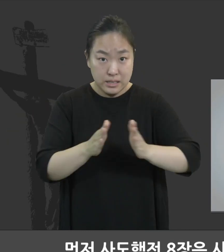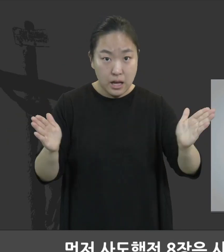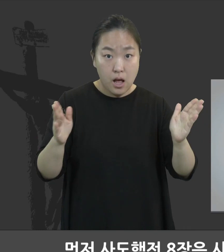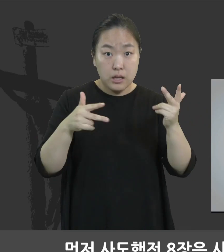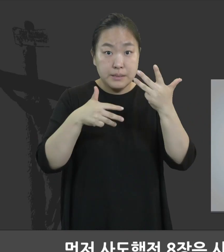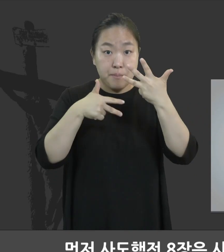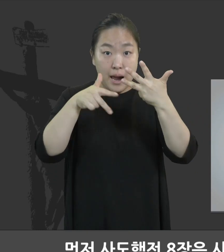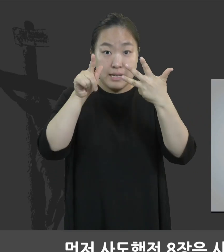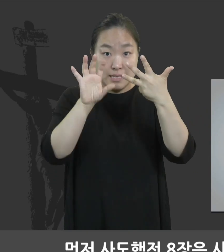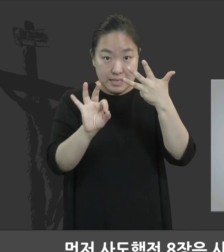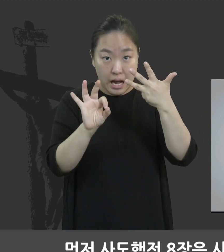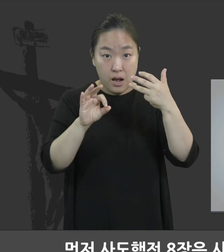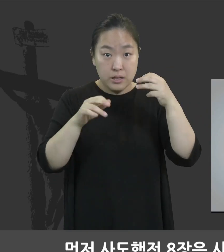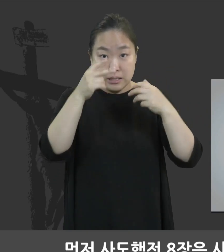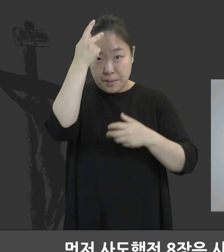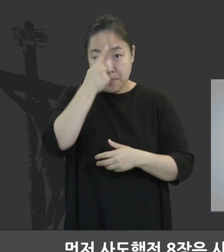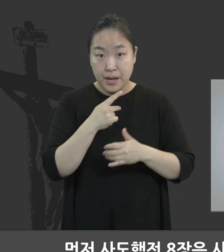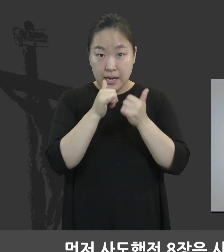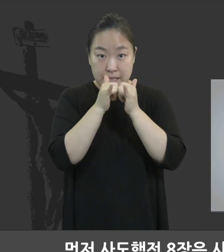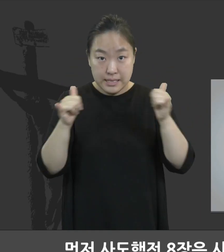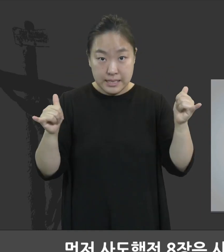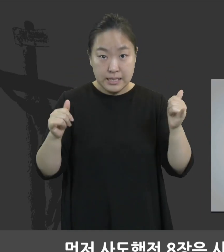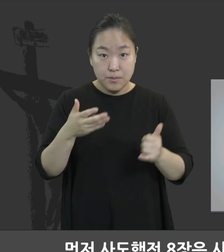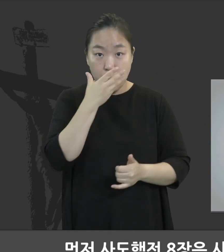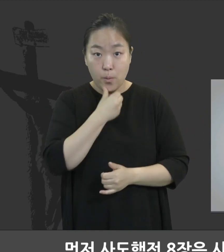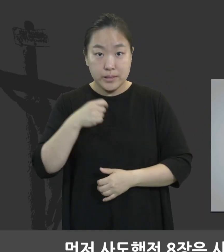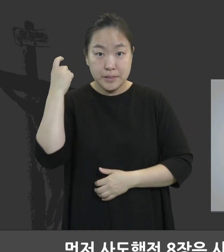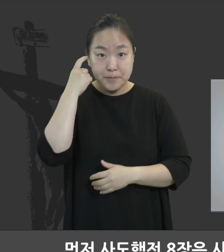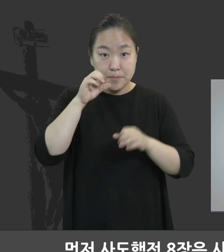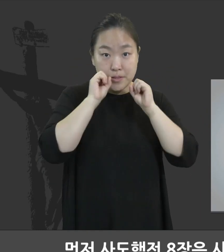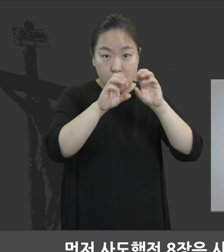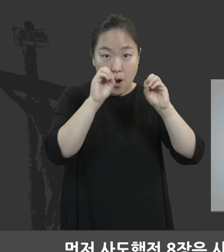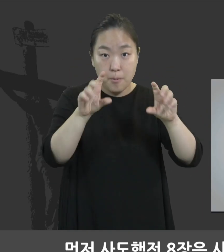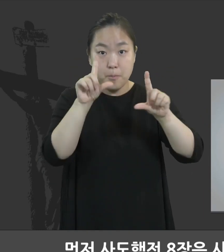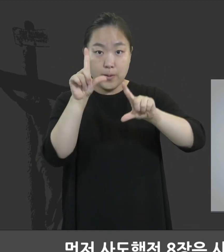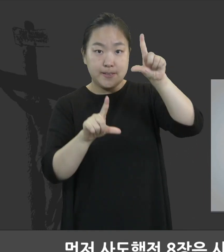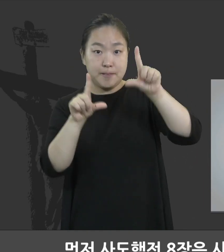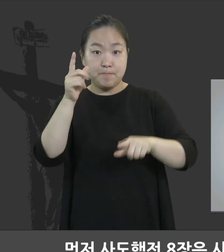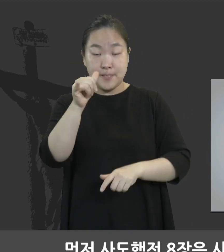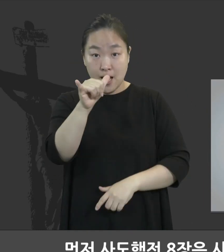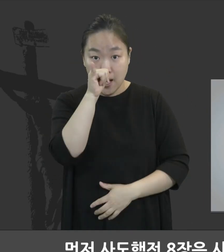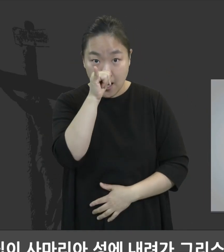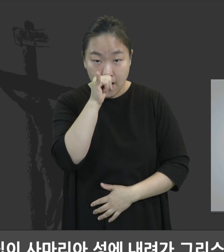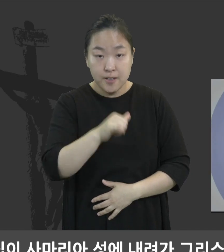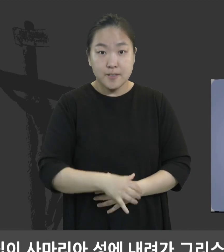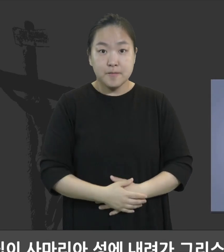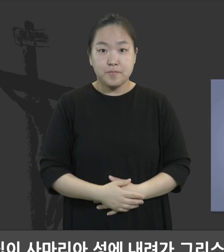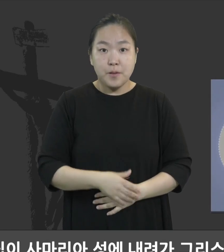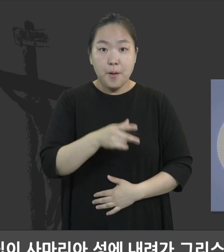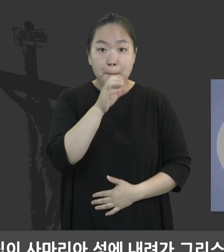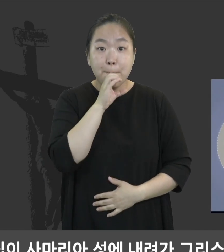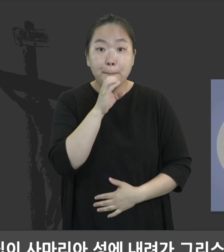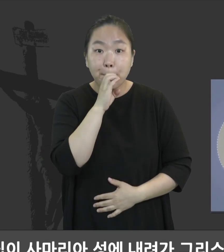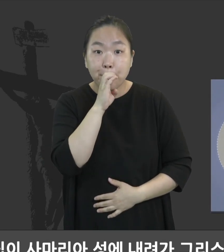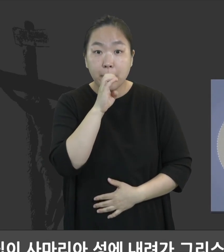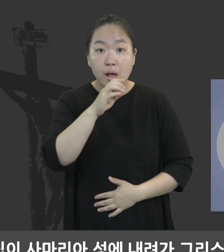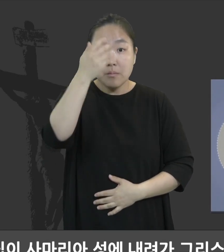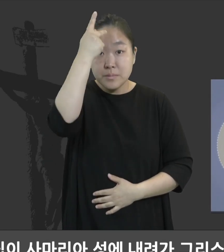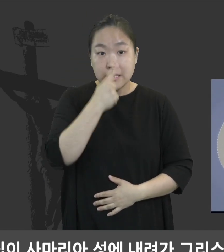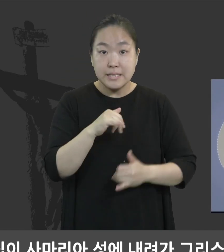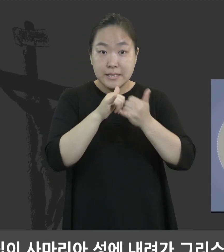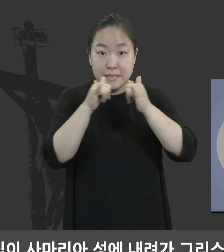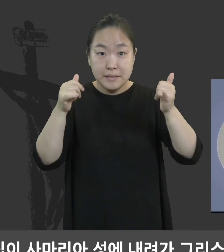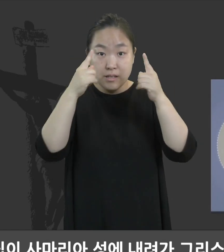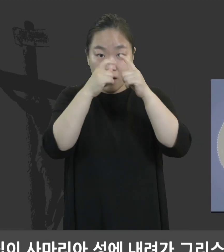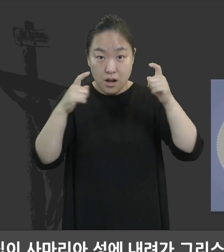먼저 사도행전 8장은 사마리아인들에게 복음이 전파되는 모습을 보여줍니다. 빌립이 사마리아 성에